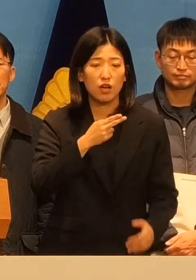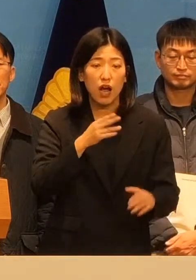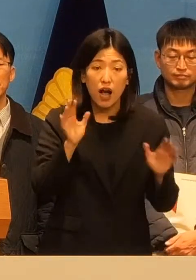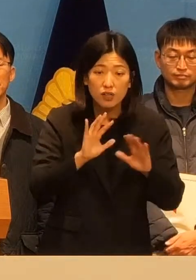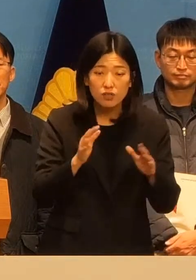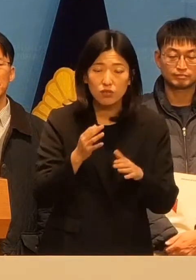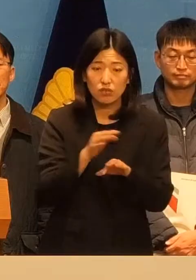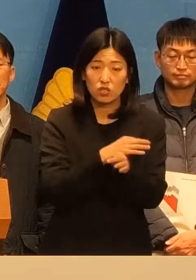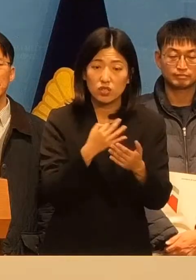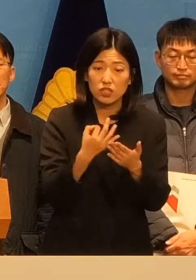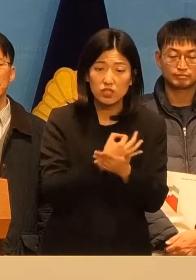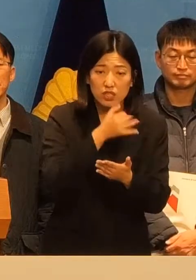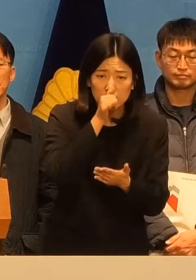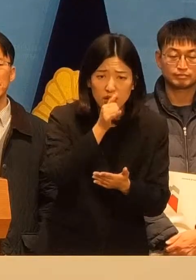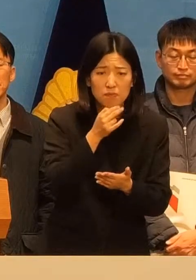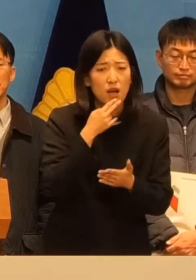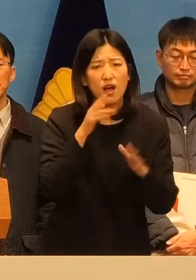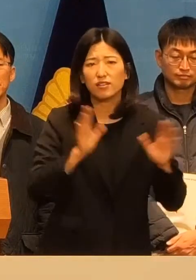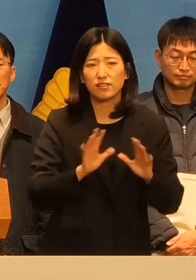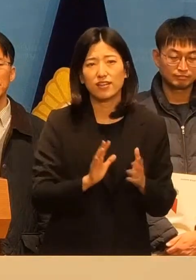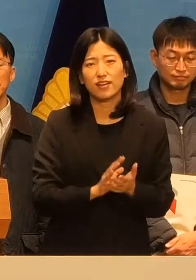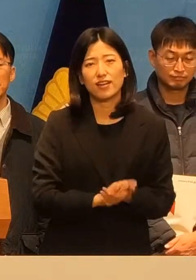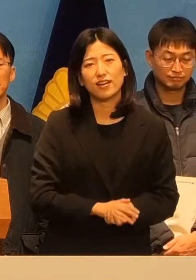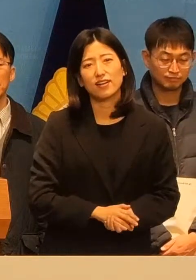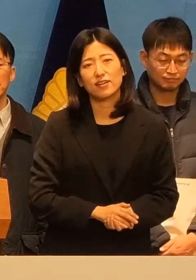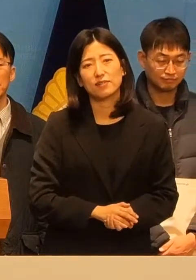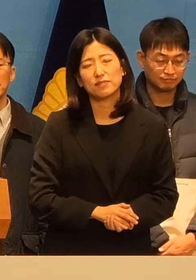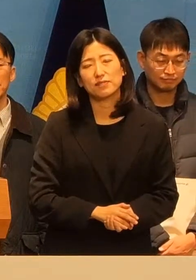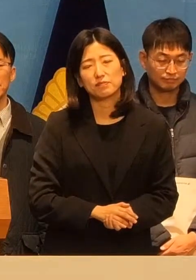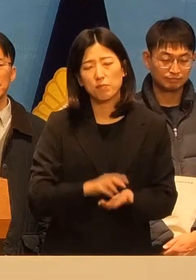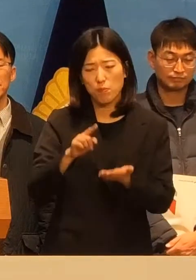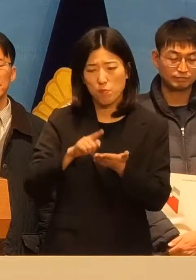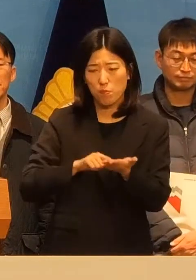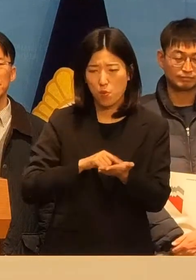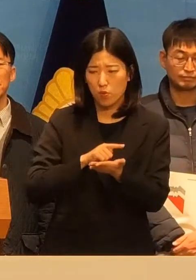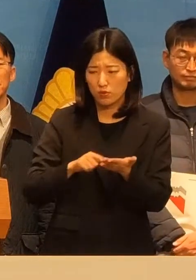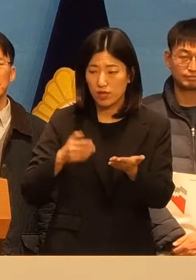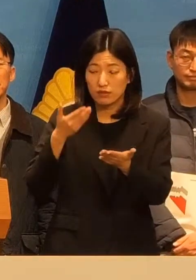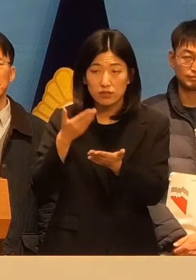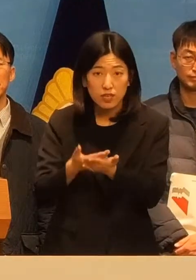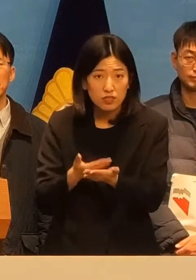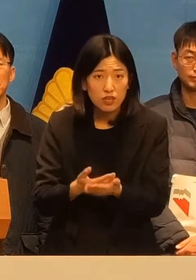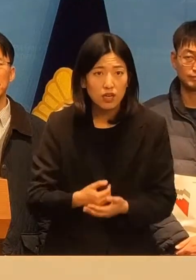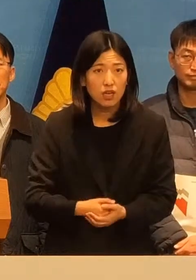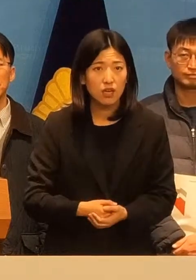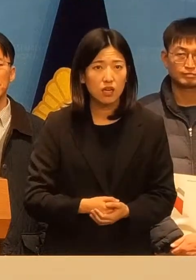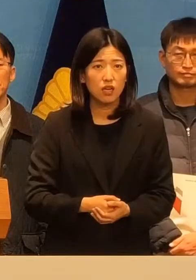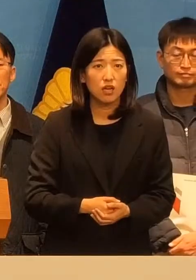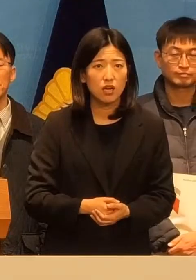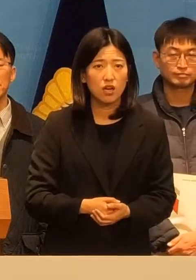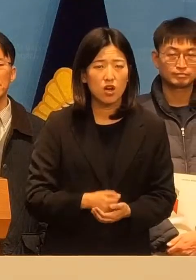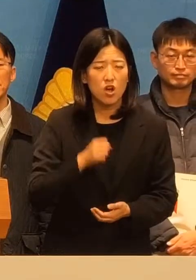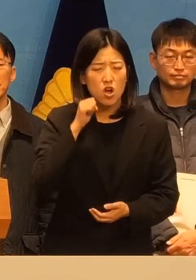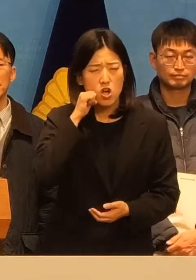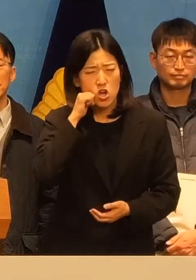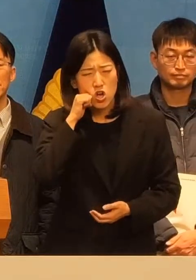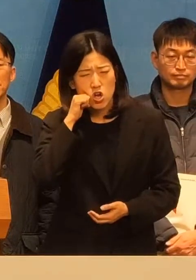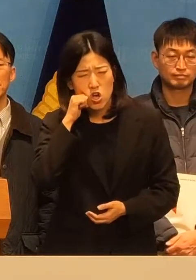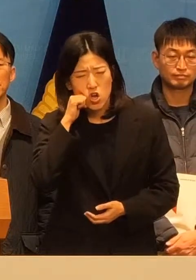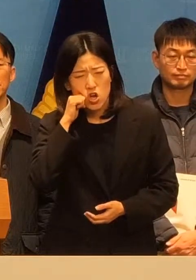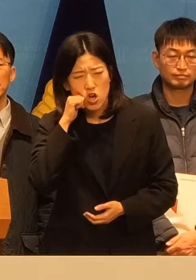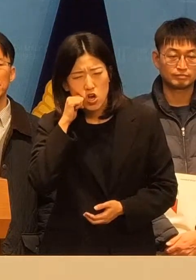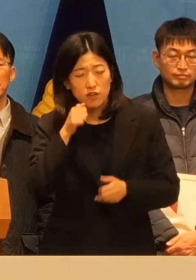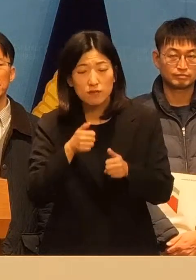아닙니다. 특별한 희생에 대한 특별한 보상, 그리고 어려운 것을 해내는 것이 정치가